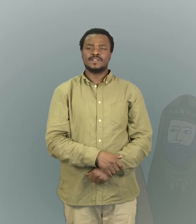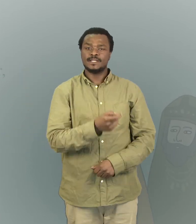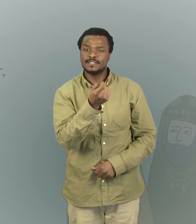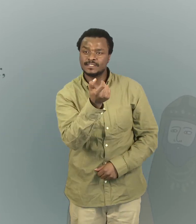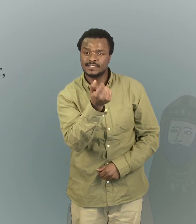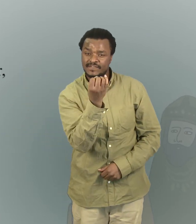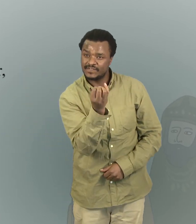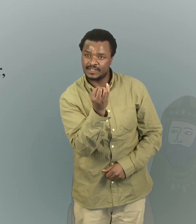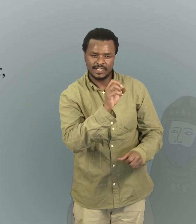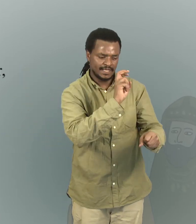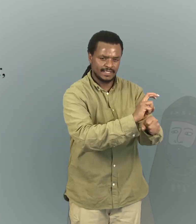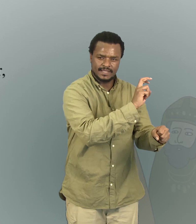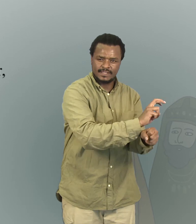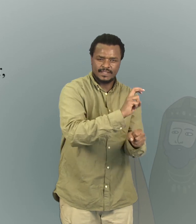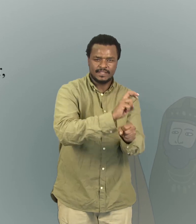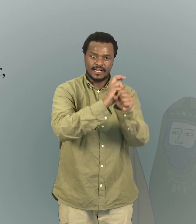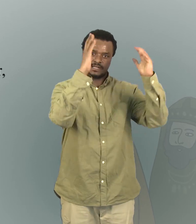il va ranger son grain dans le grenier